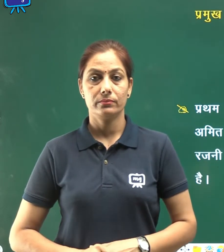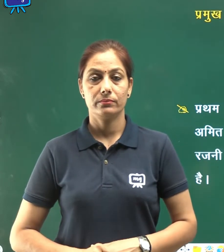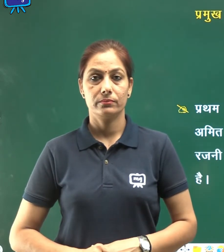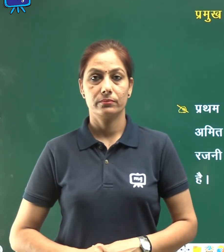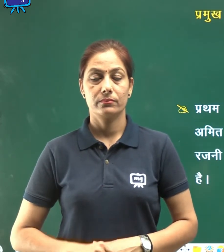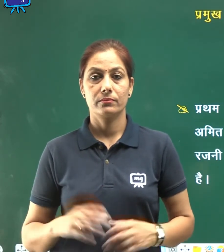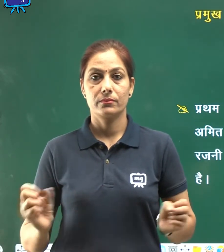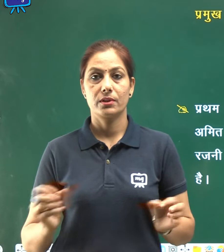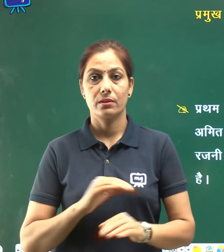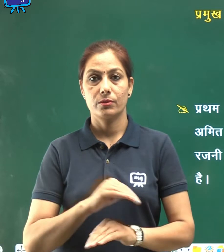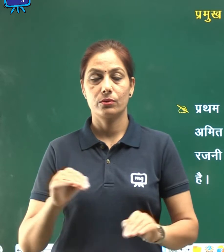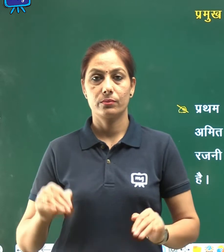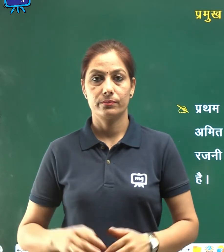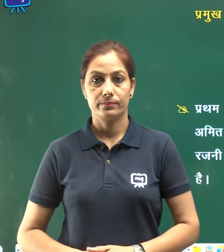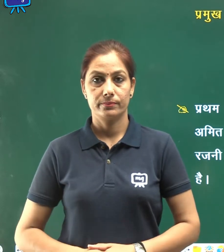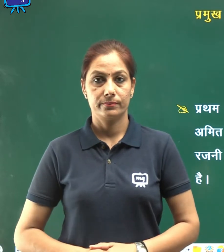शुरू करें बच्चों।